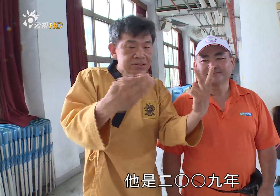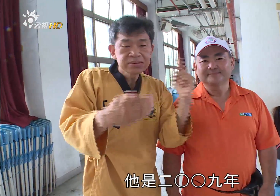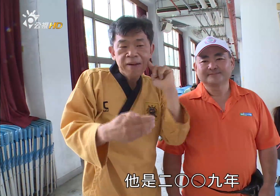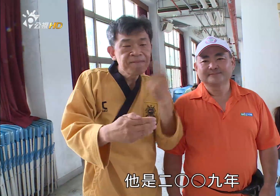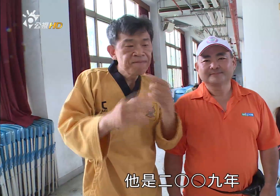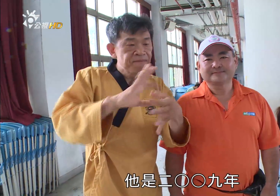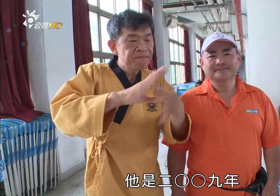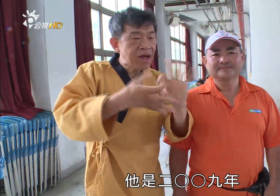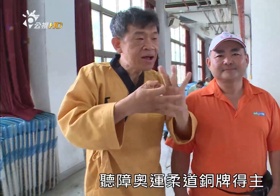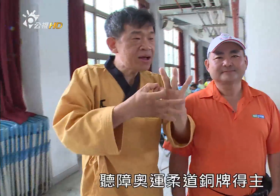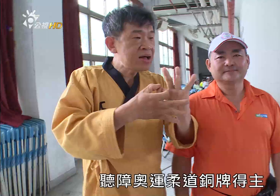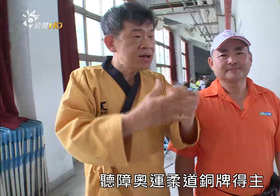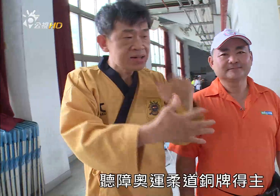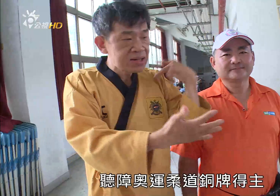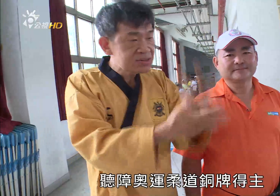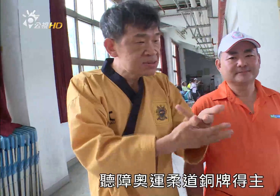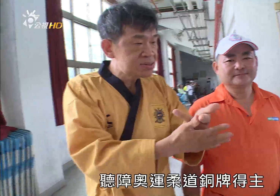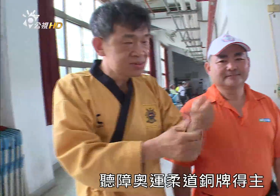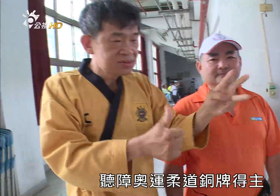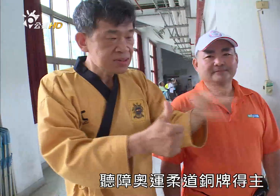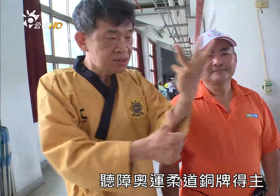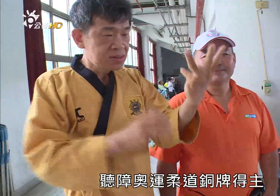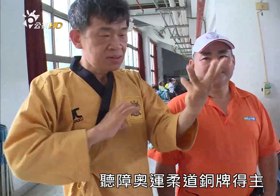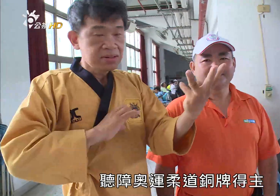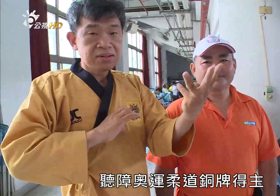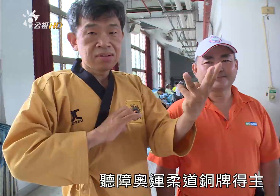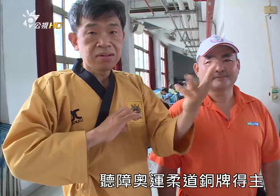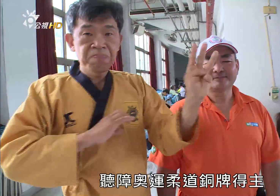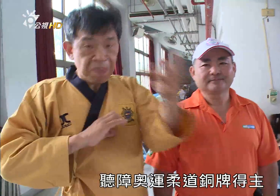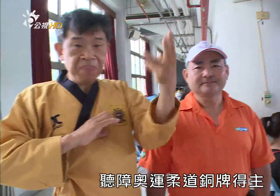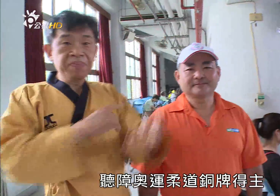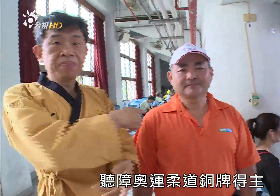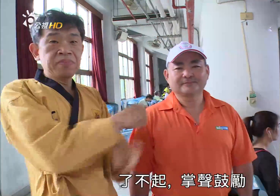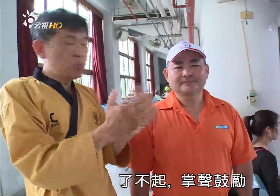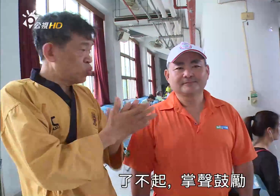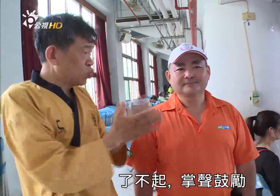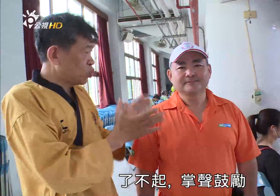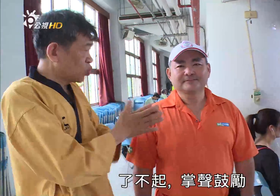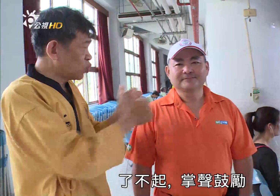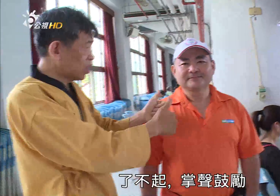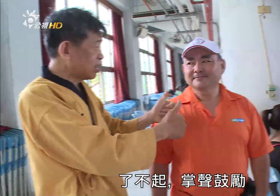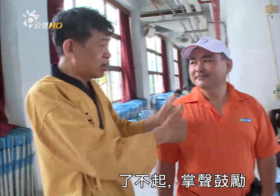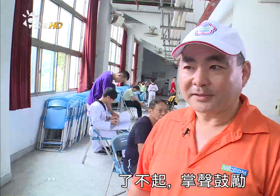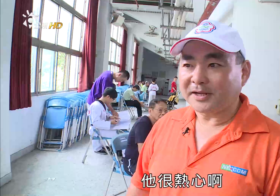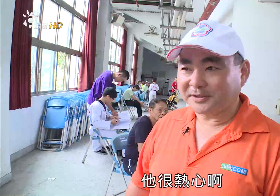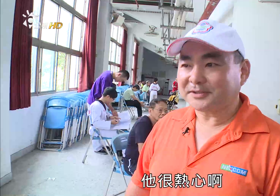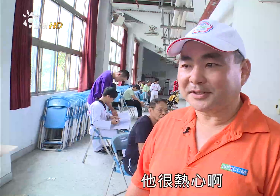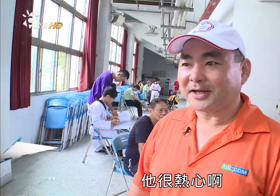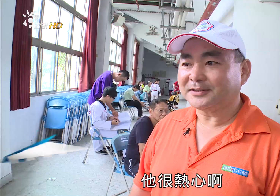2009年呐、听障奥运柔道铜牌得主，哎，了不起，哎，掌声鼓励。